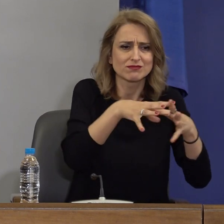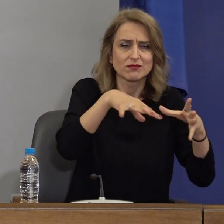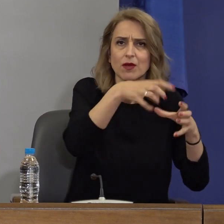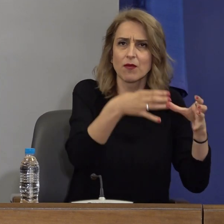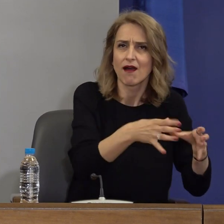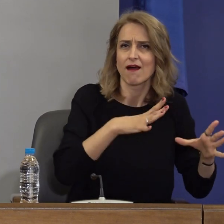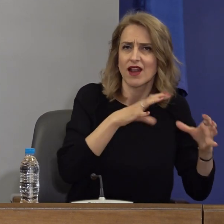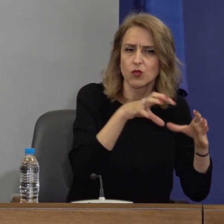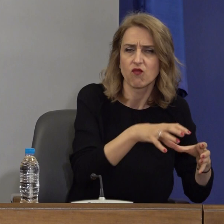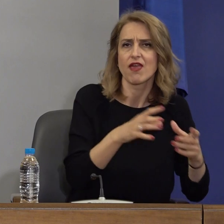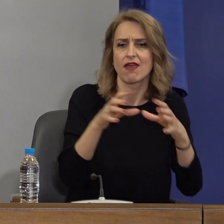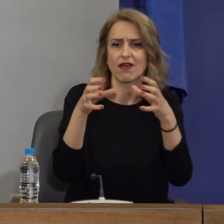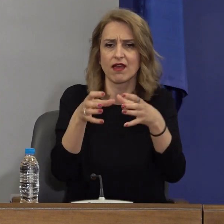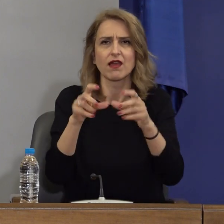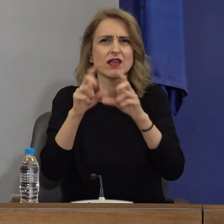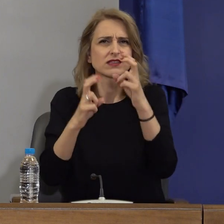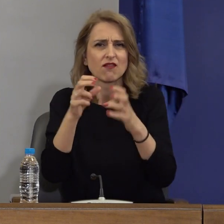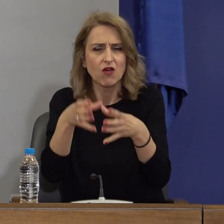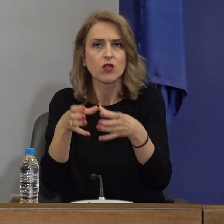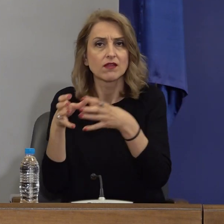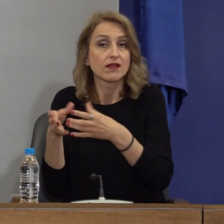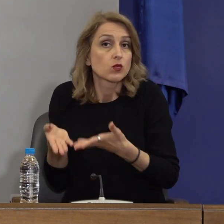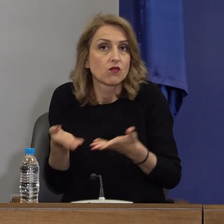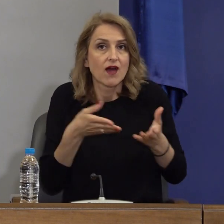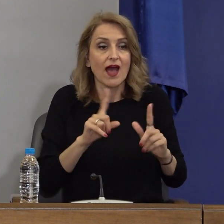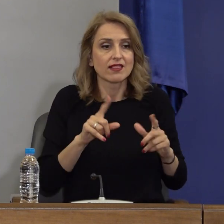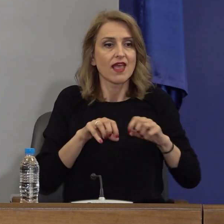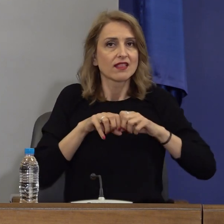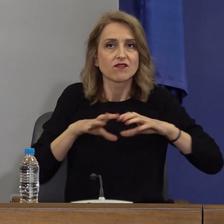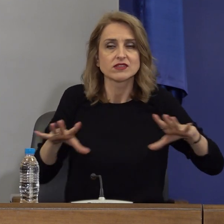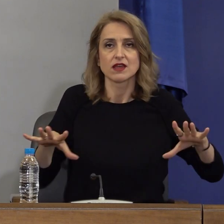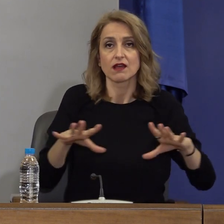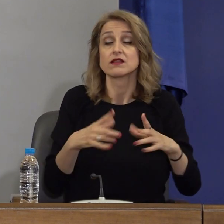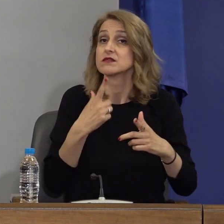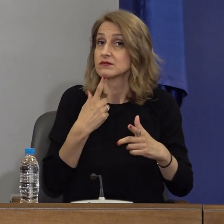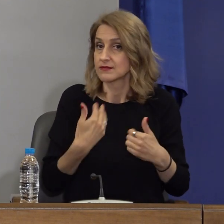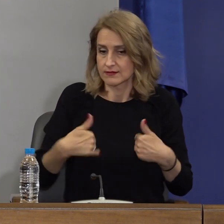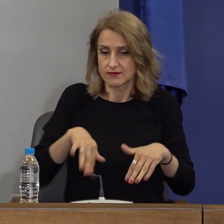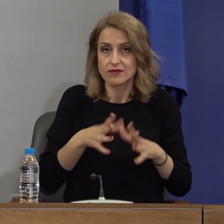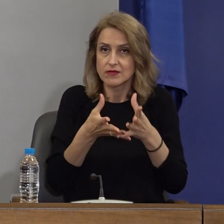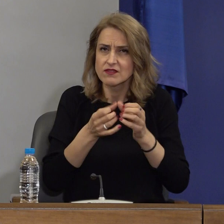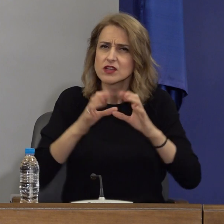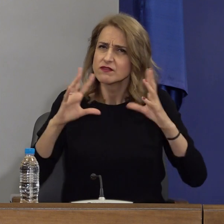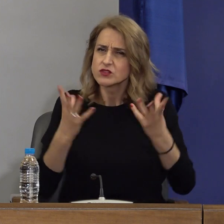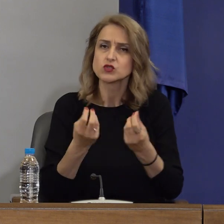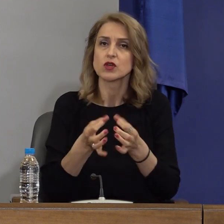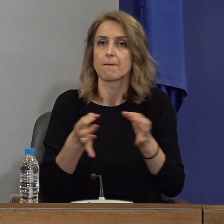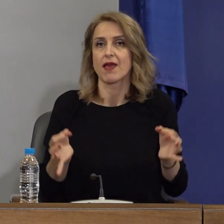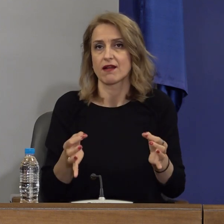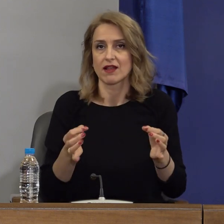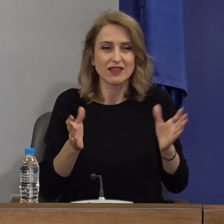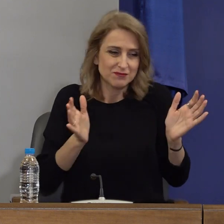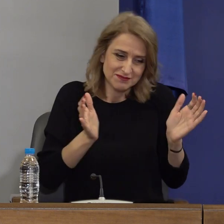възниква това заболяване в увеличени размери. Ние сме предприели всички мерки, за да локализираме